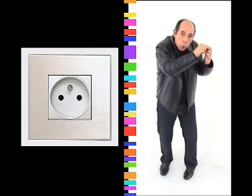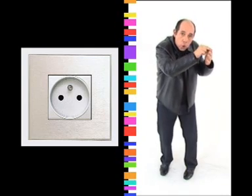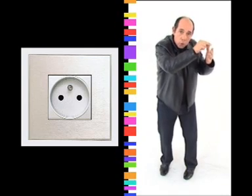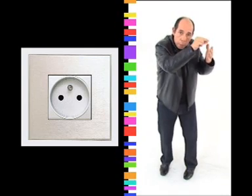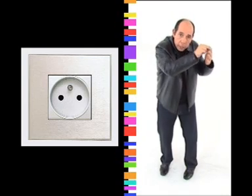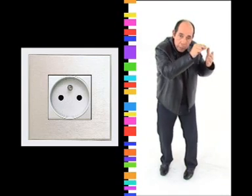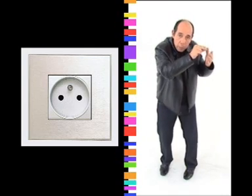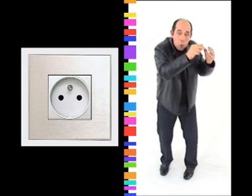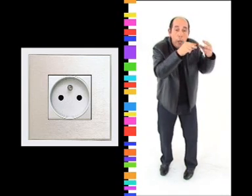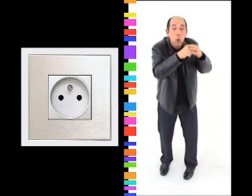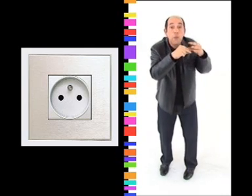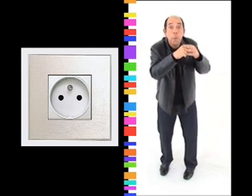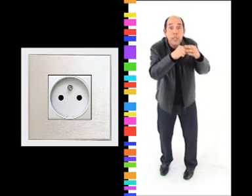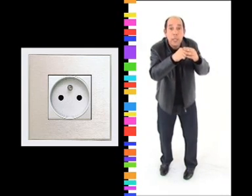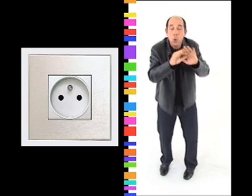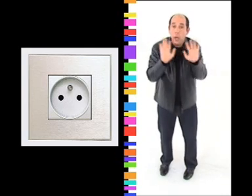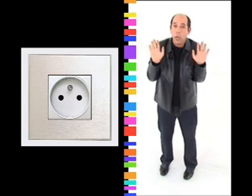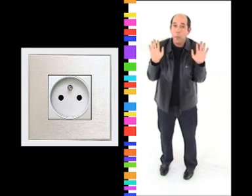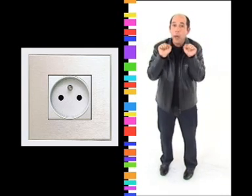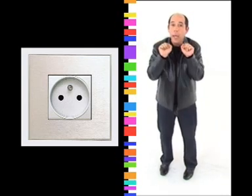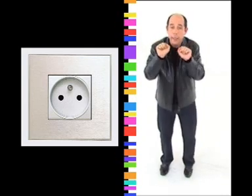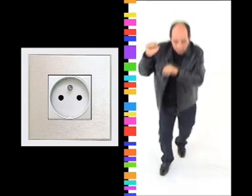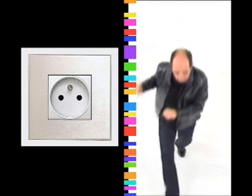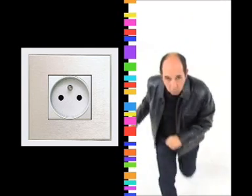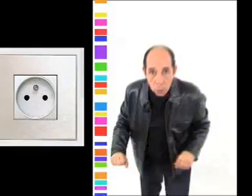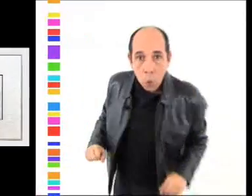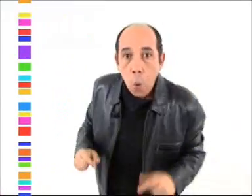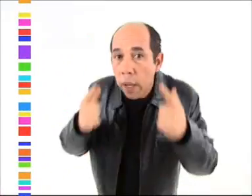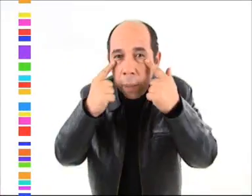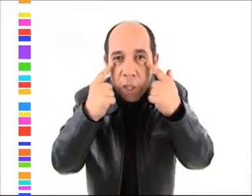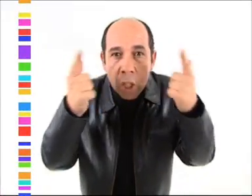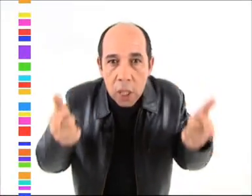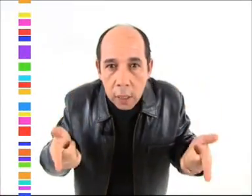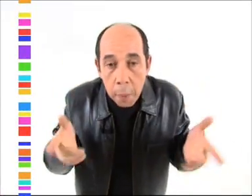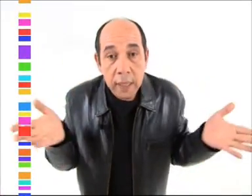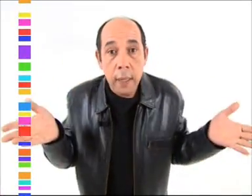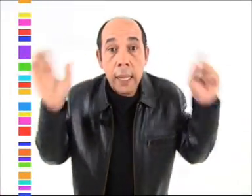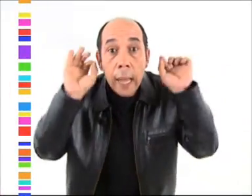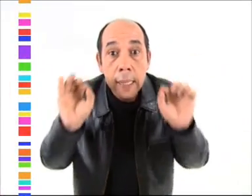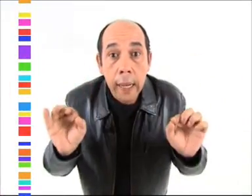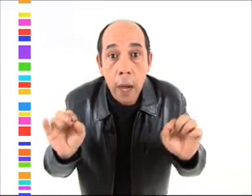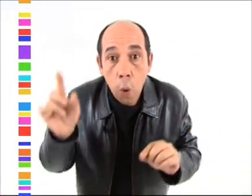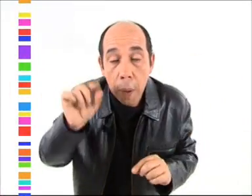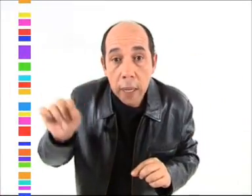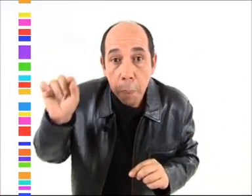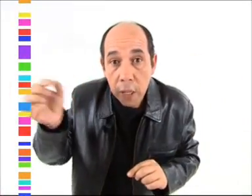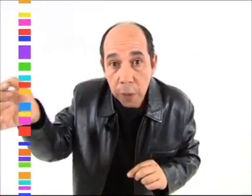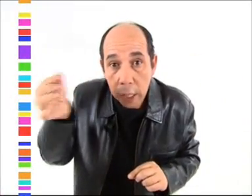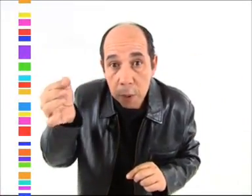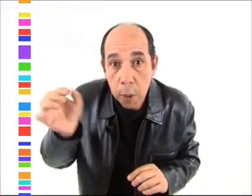يخرج من داك المسمار وغيدخل في البريز ديالي وهكا غنبقى هاني. ولكن ماشي نجي للدار مثلا يلا غنكريها ويبان لي البريز فيه داك المسمار